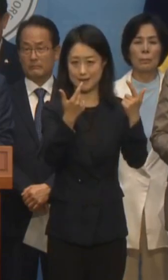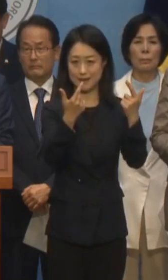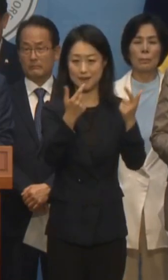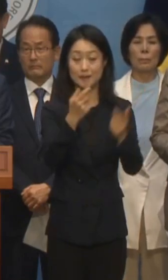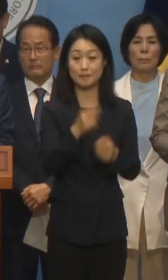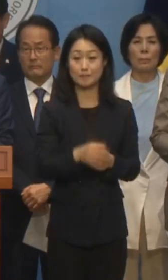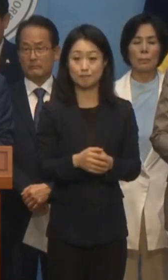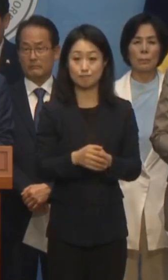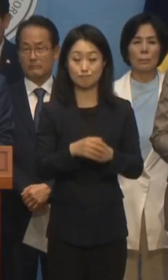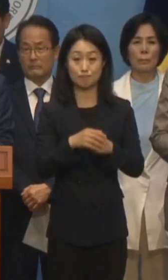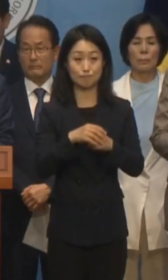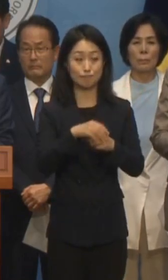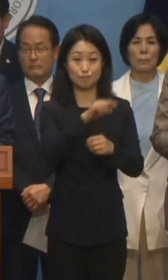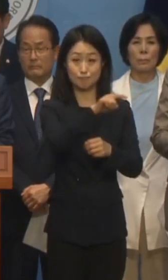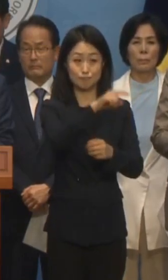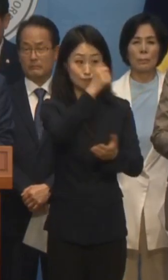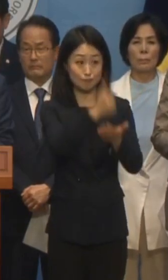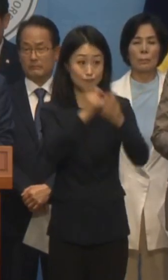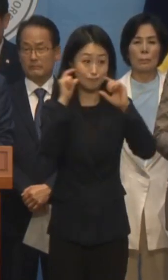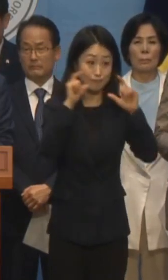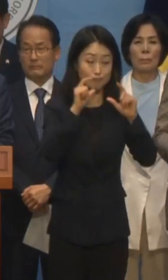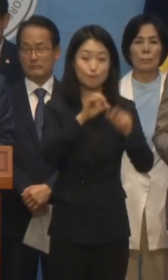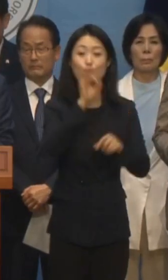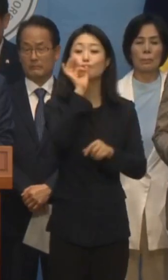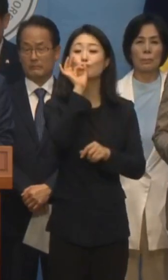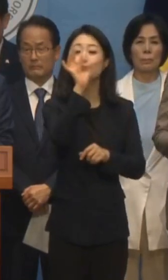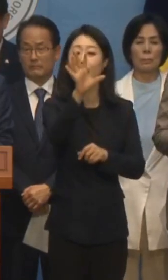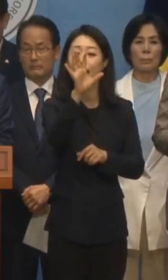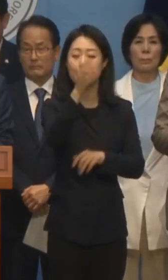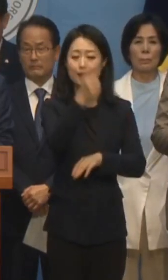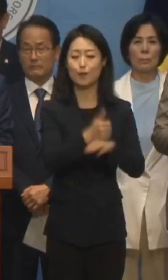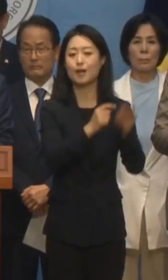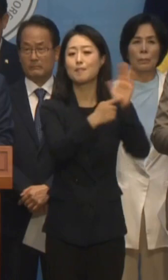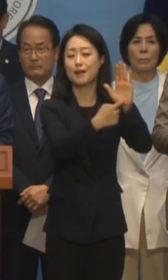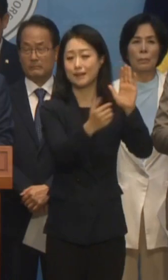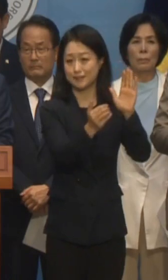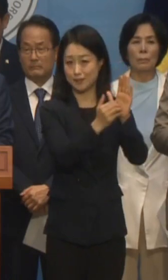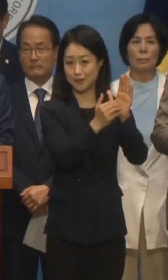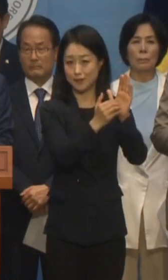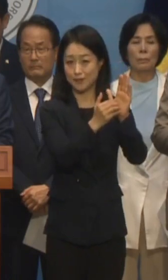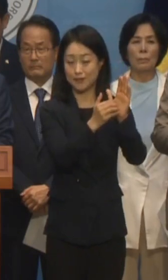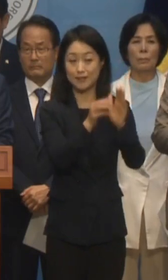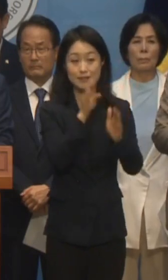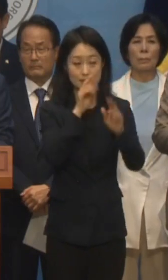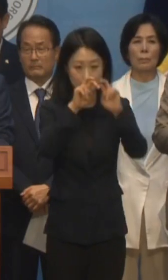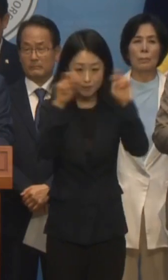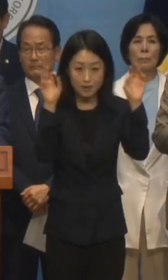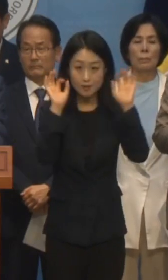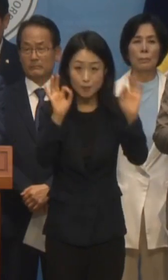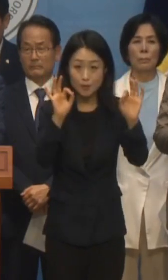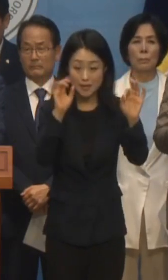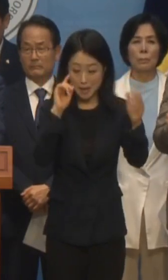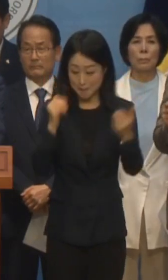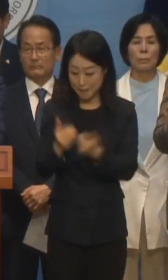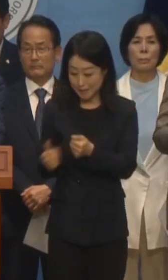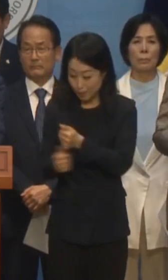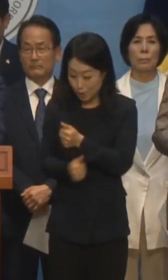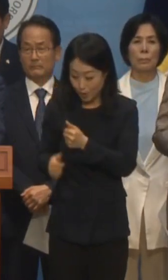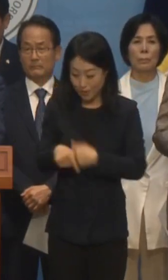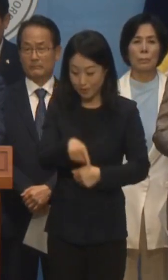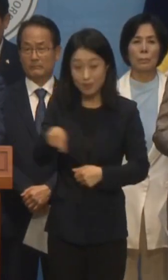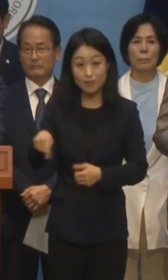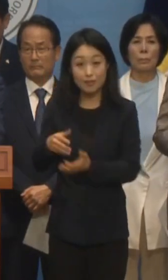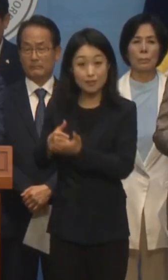제재할 수도 없다는 결론만 강조했을 뿐입니다. 이는 사실상 반대 위원들의